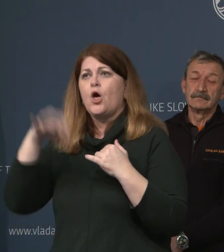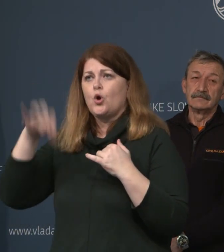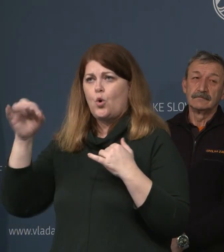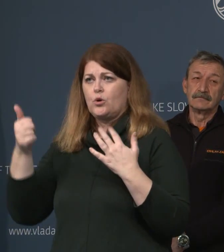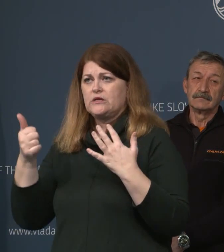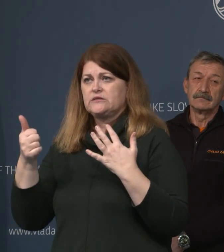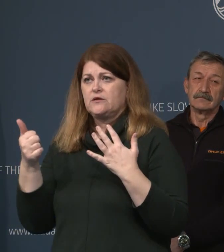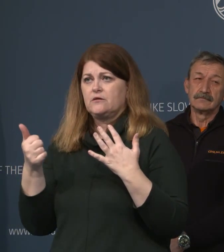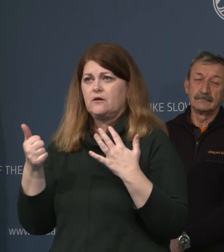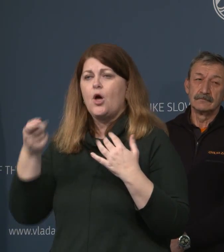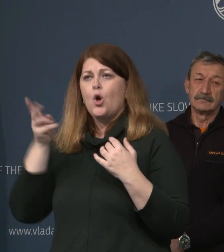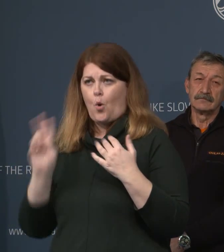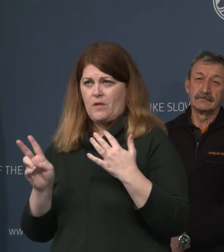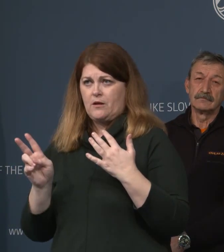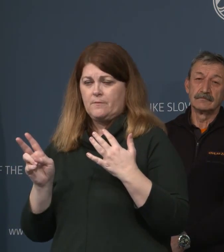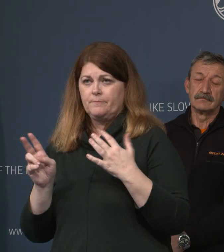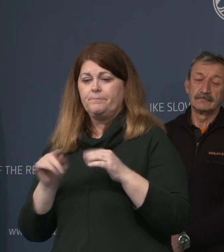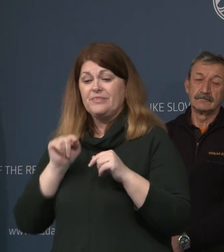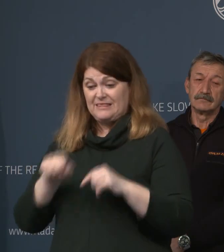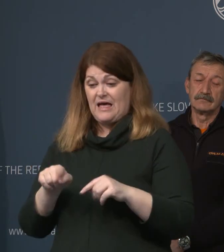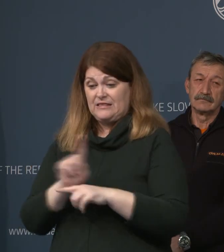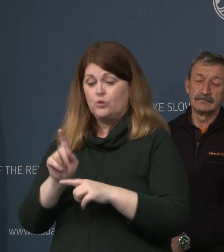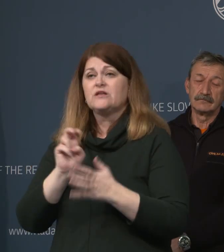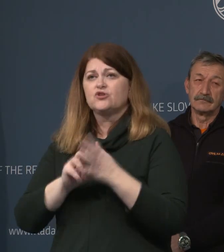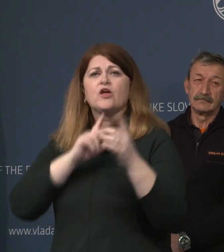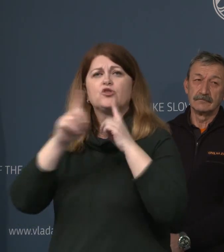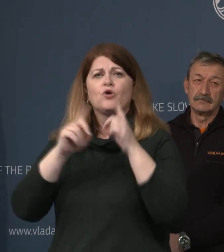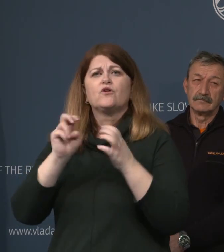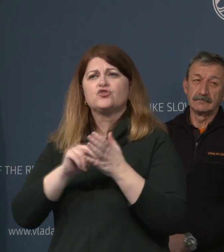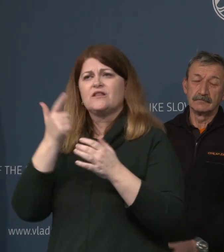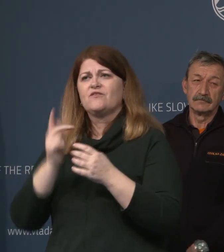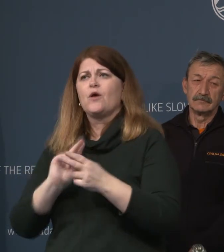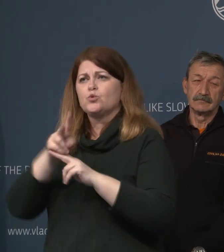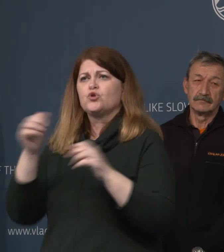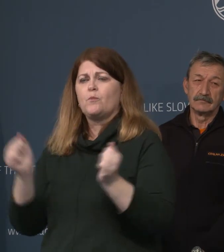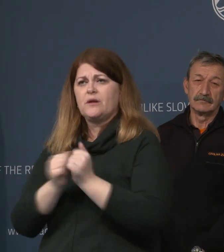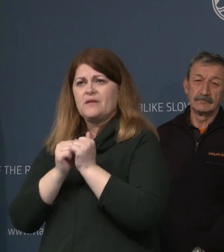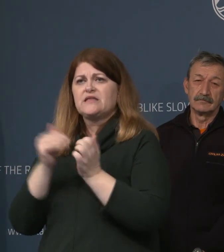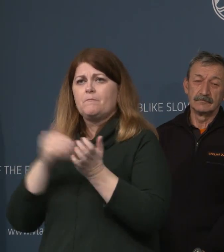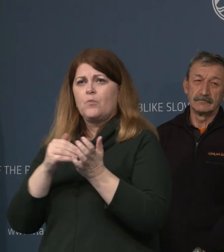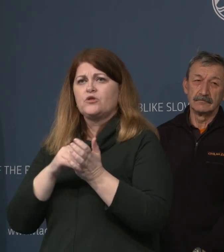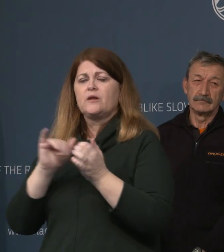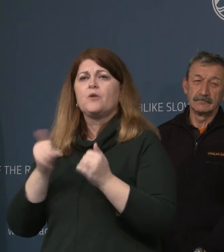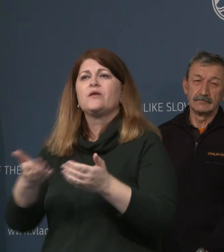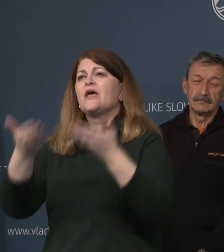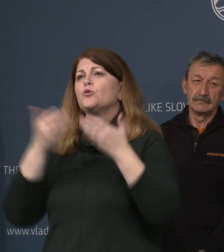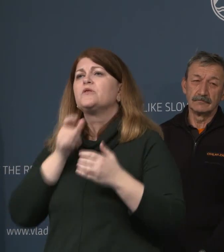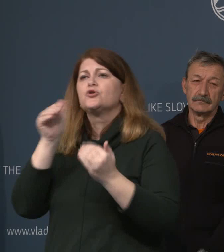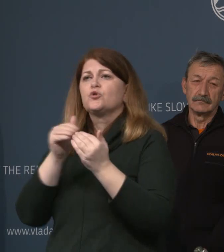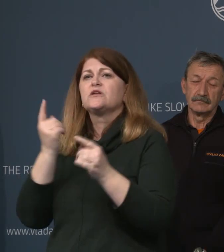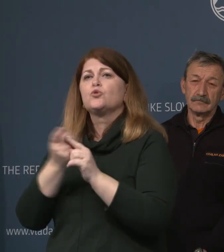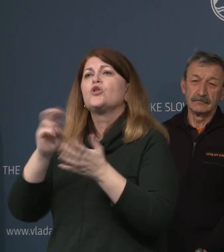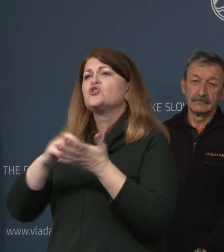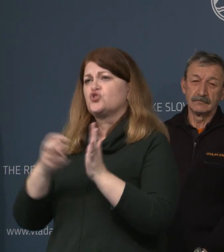Gorica in Koper. Ta trenutek se pa še dogovarjajo za dve stopni mesti, namreč potrebno je dobiti soglasje